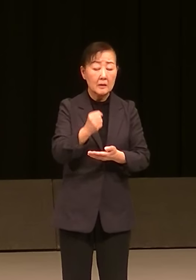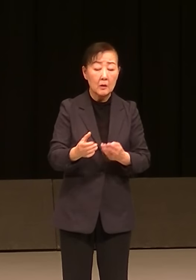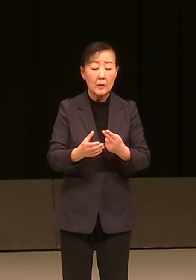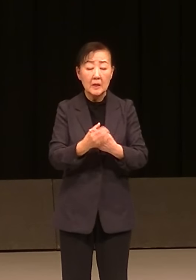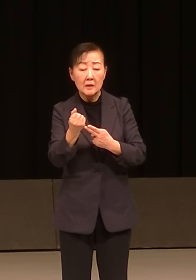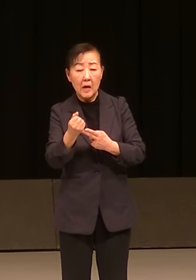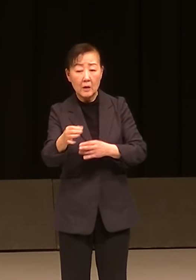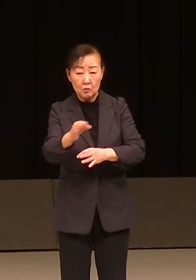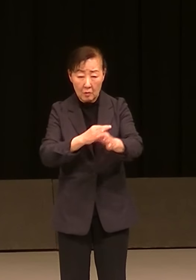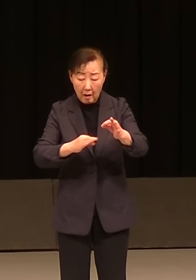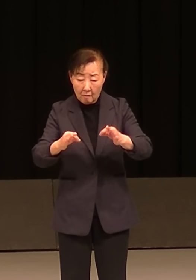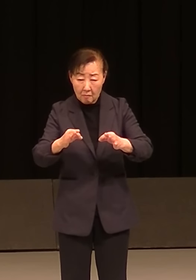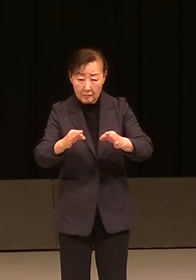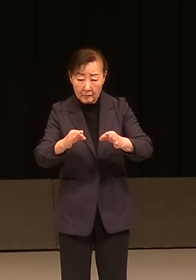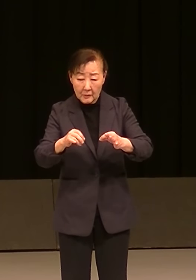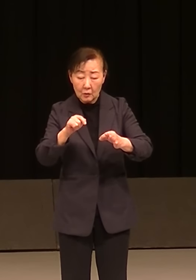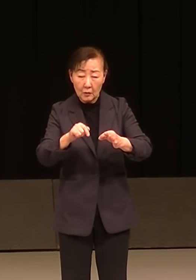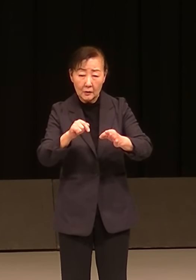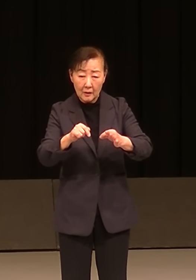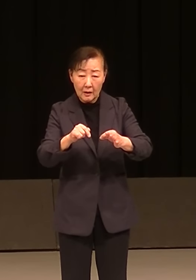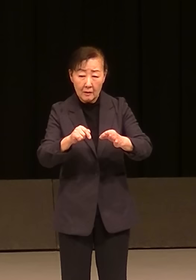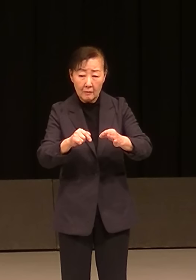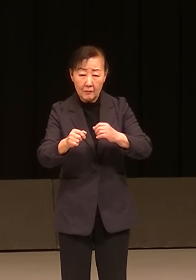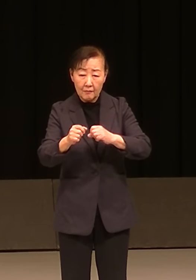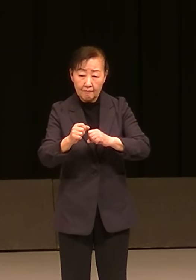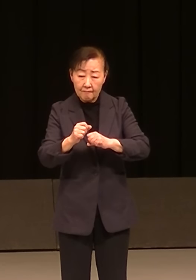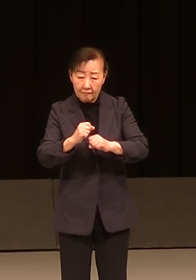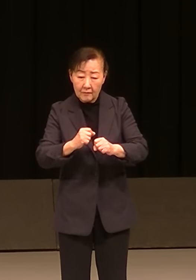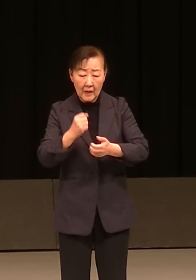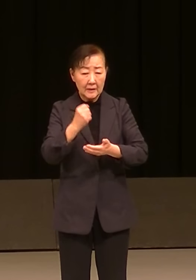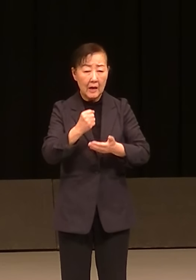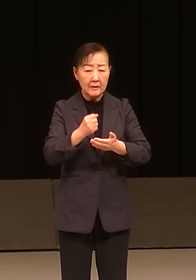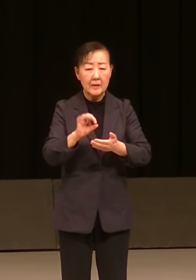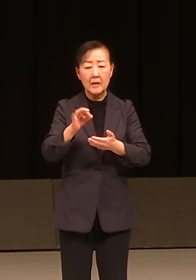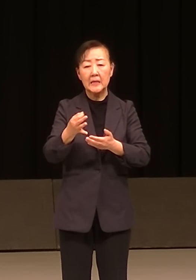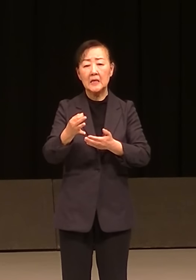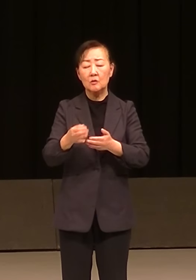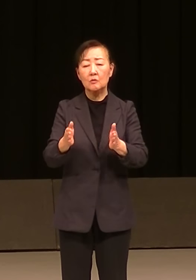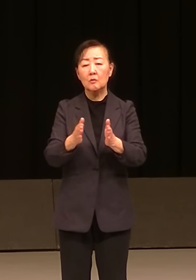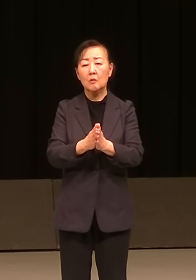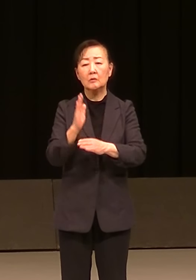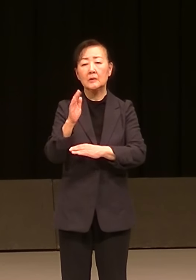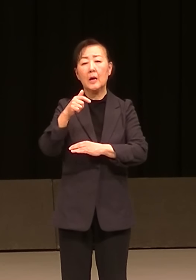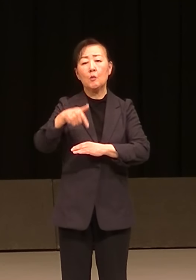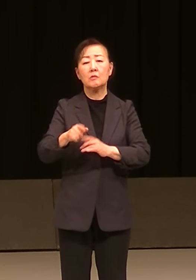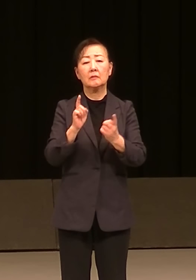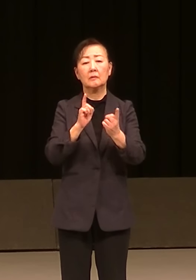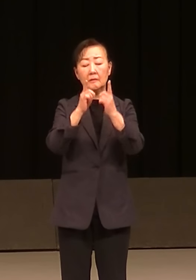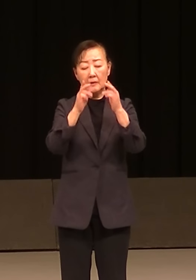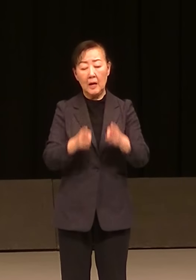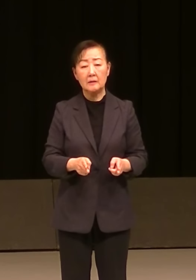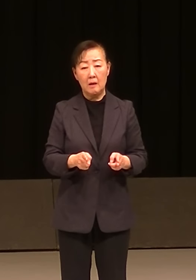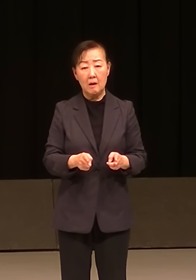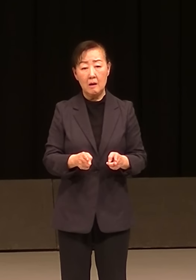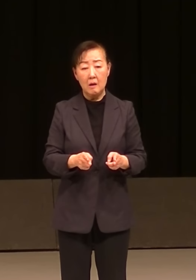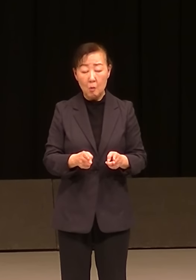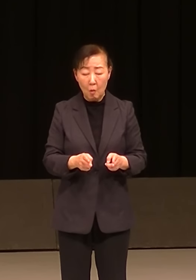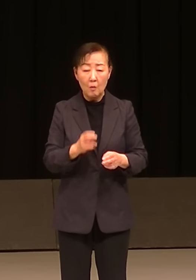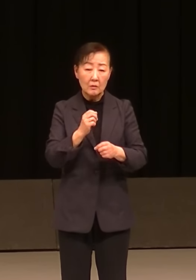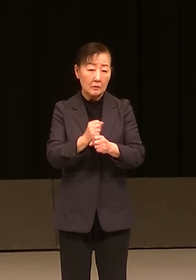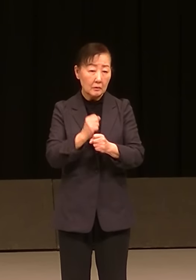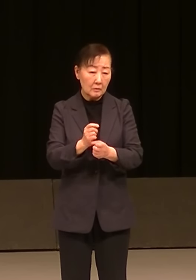営ということで、合同財政金融合同政府体制みたいなものを作るという方向